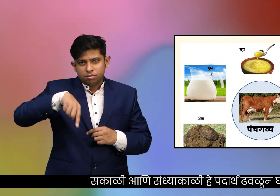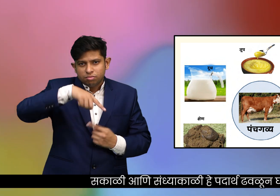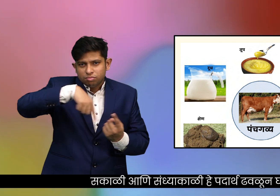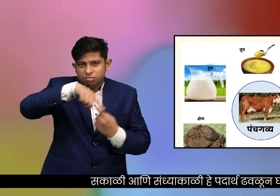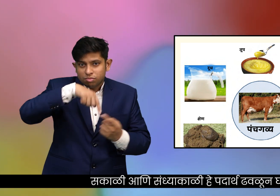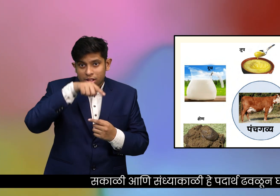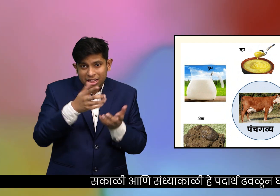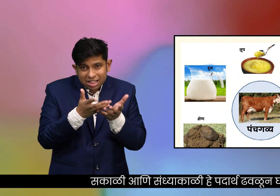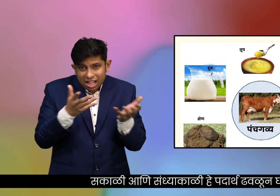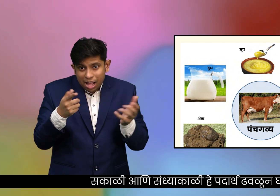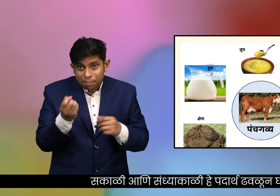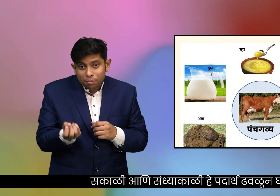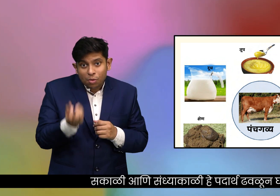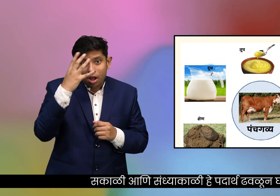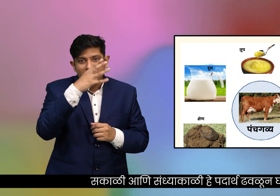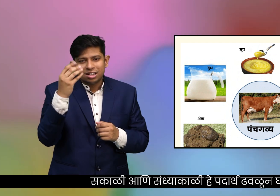हे पदार्थ ढवळून घ्या.